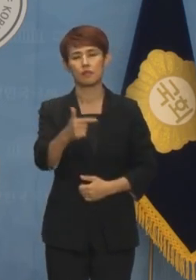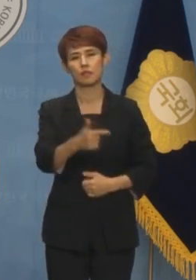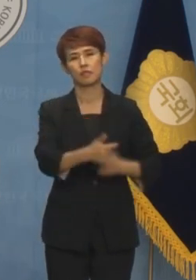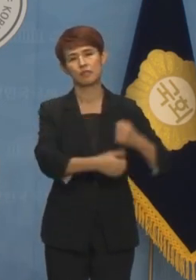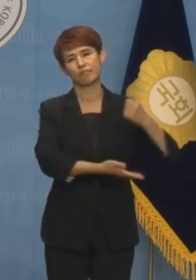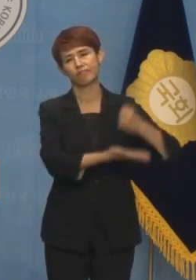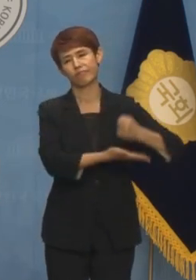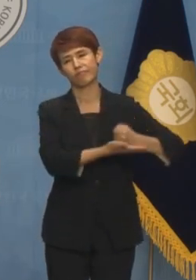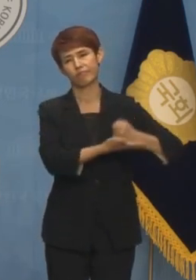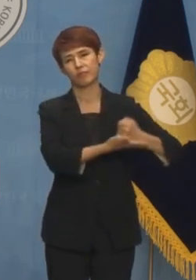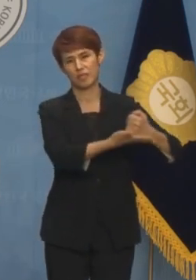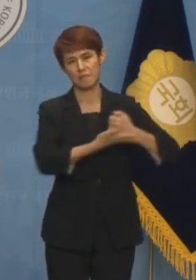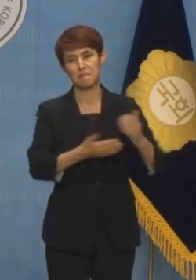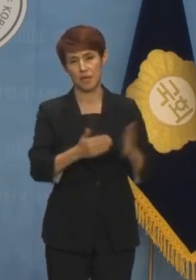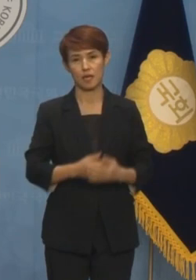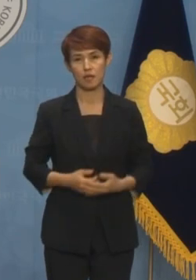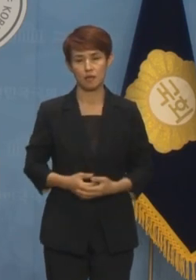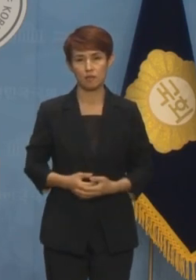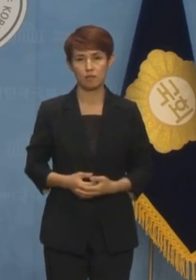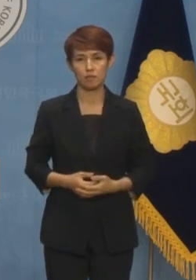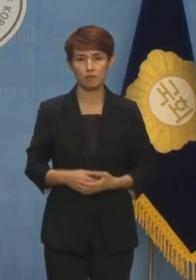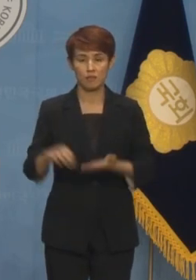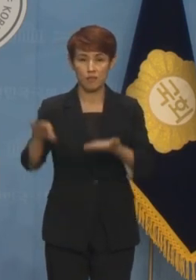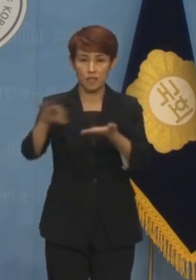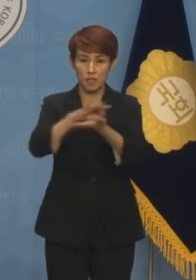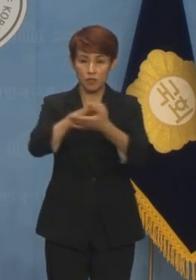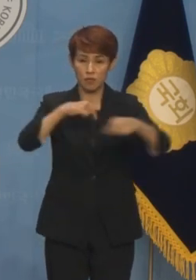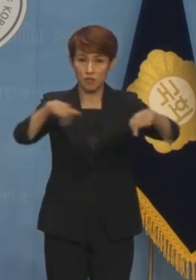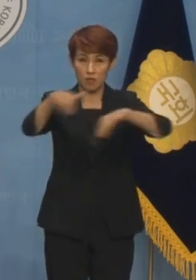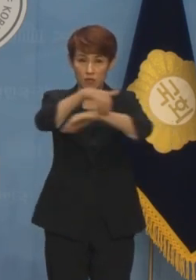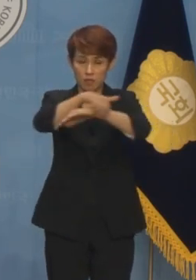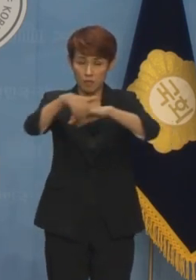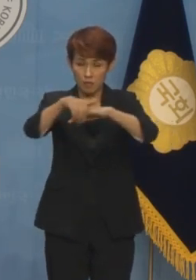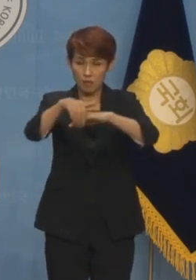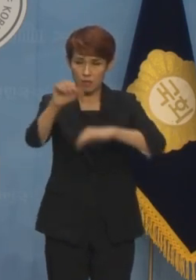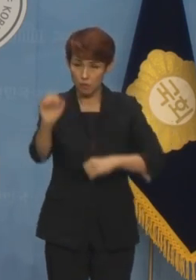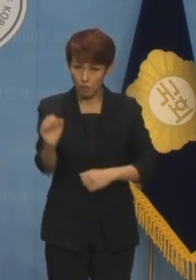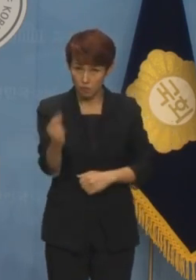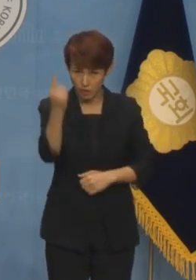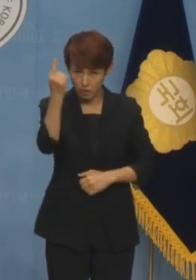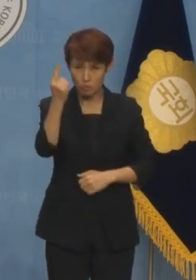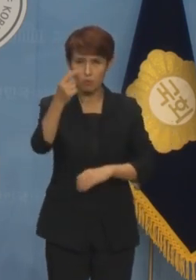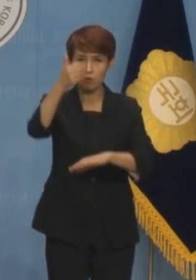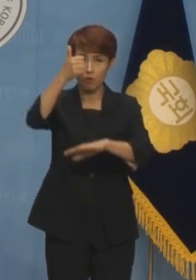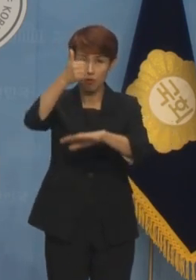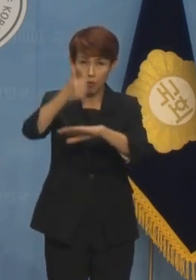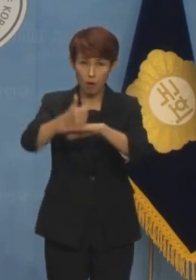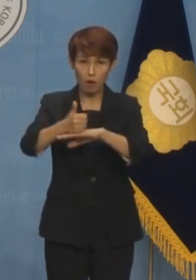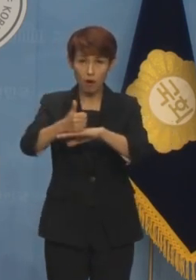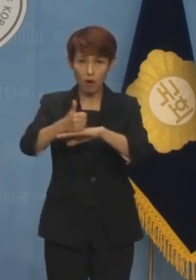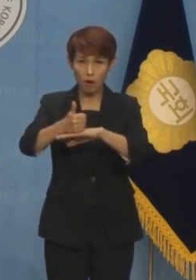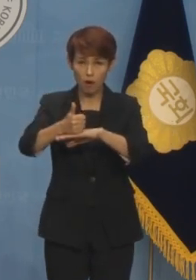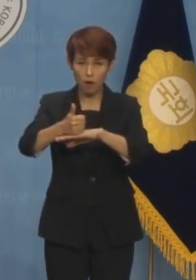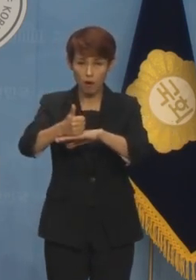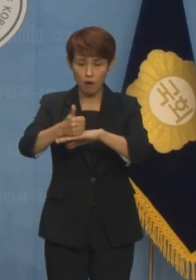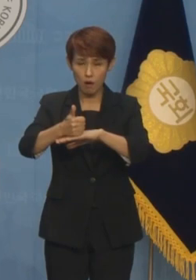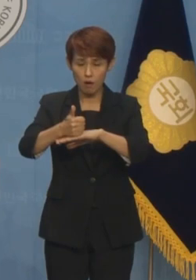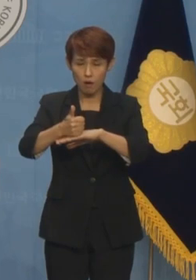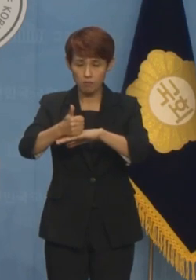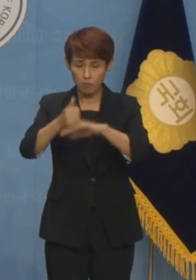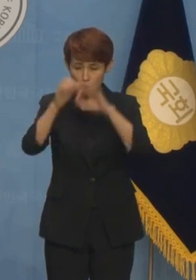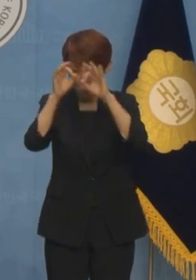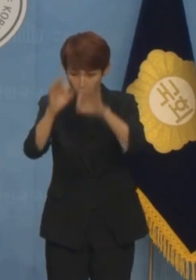늘어놓았습니다. 이는 재정 정책의 원인과 성과는 제대로 들여다보지 않는